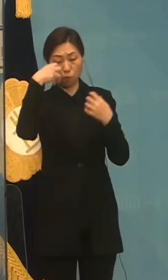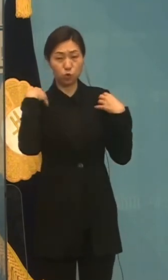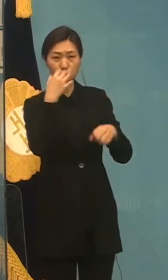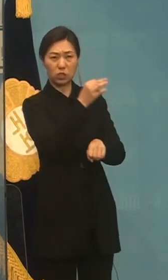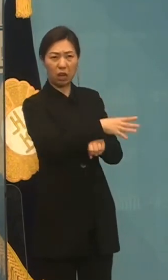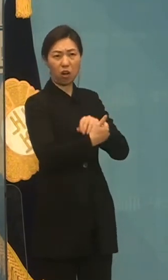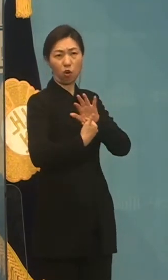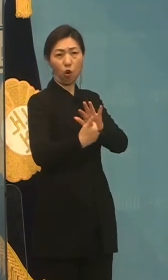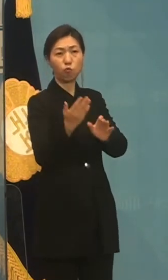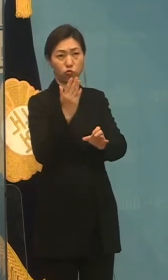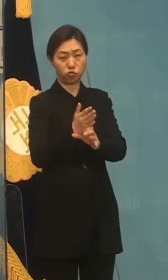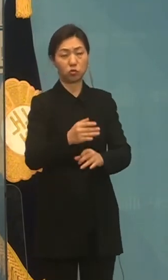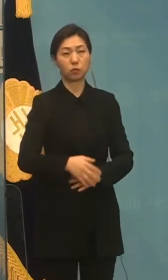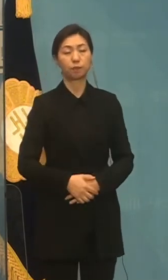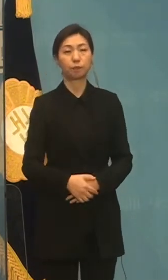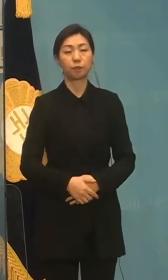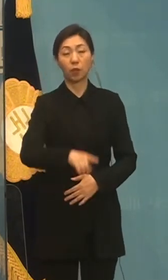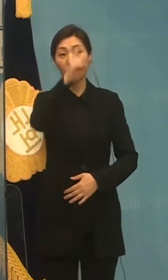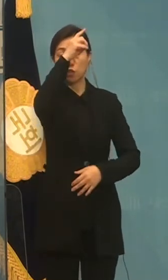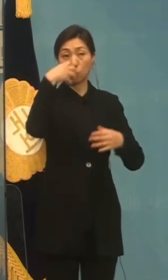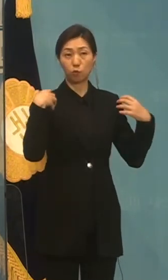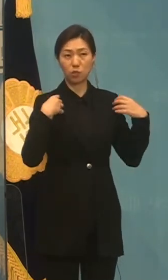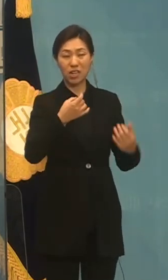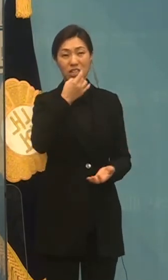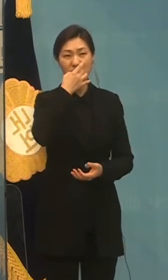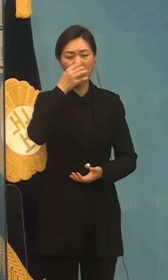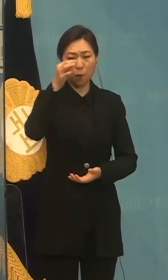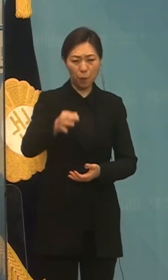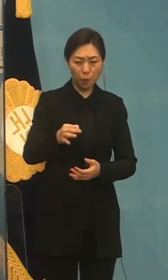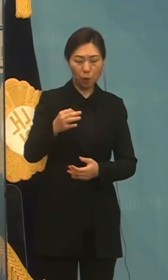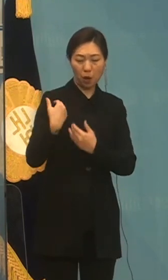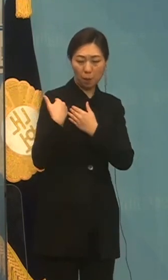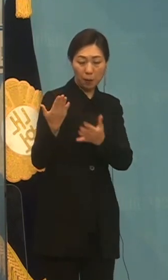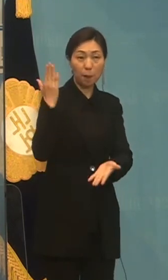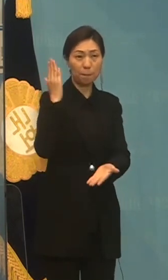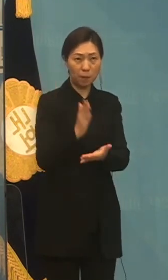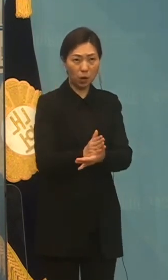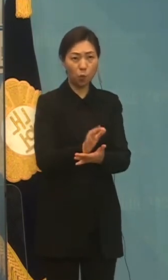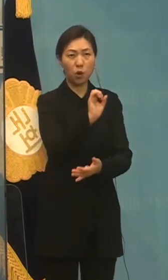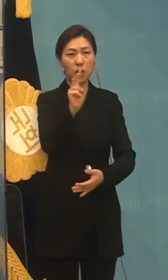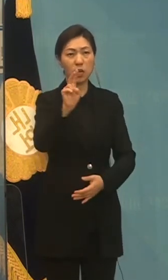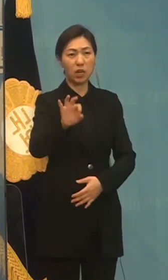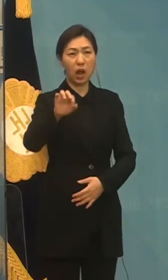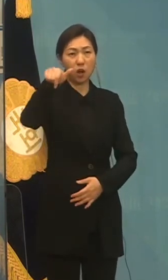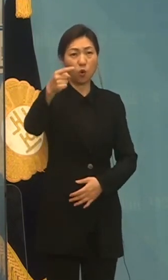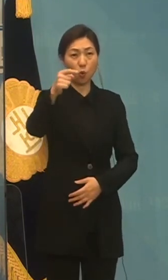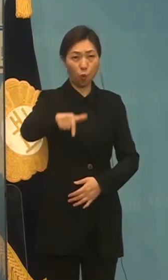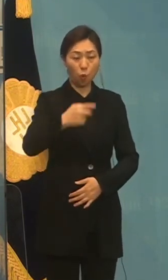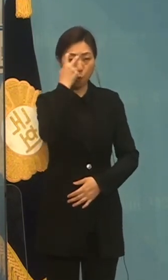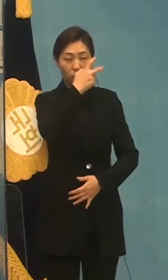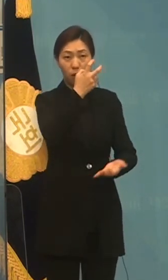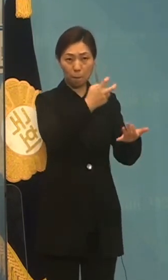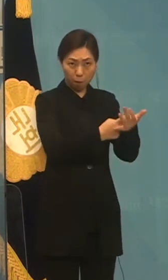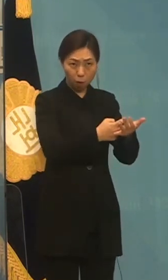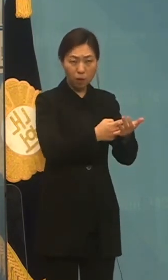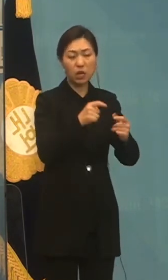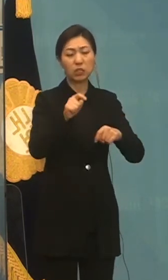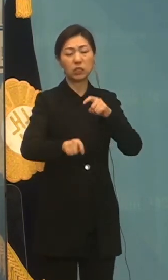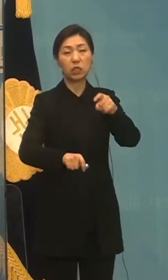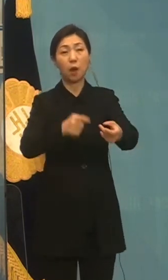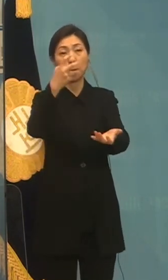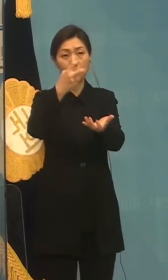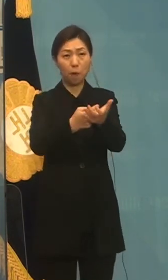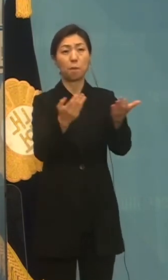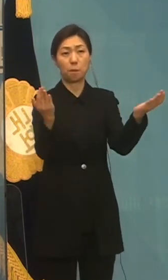하겠습니다. 정부는 쌀값 폭락 예면 말고 양곡관리법과 시행 규정에 따라 쌀 30만 톤